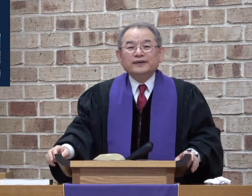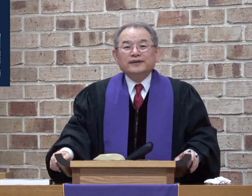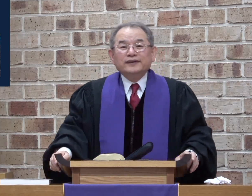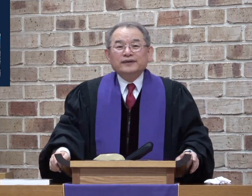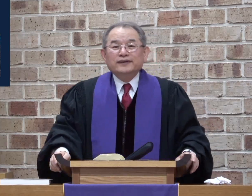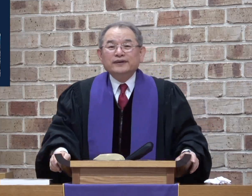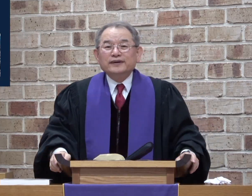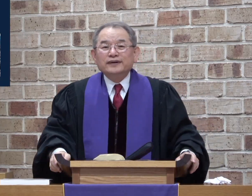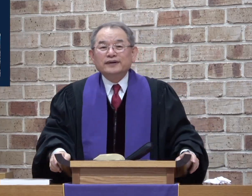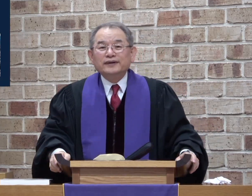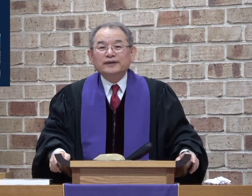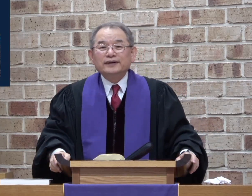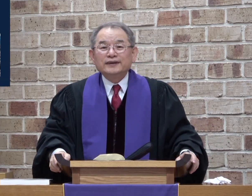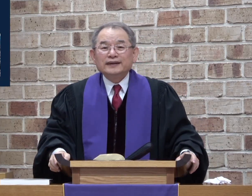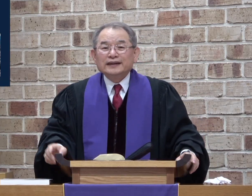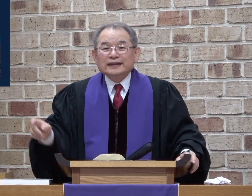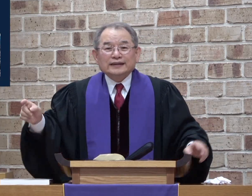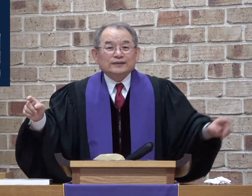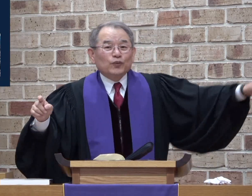우리 서울농아교회가